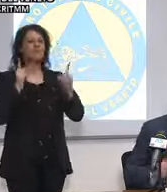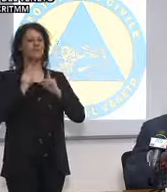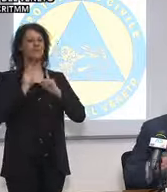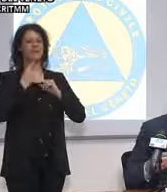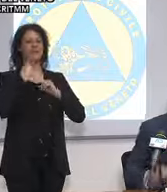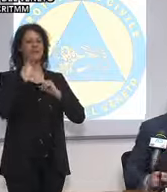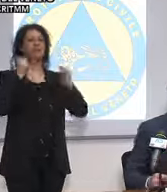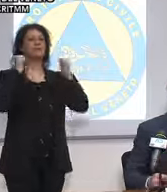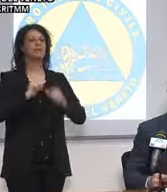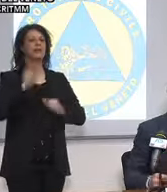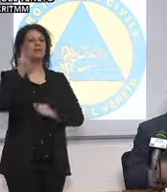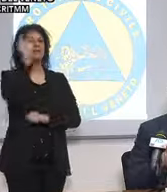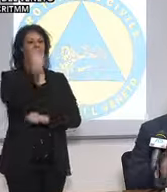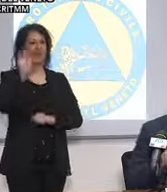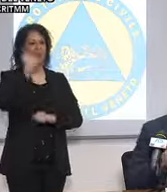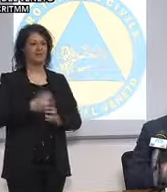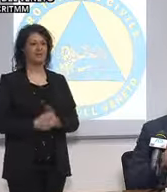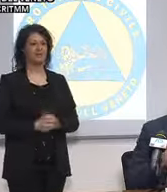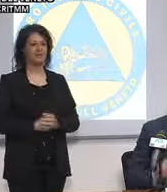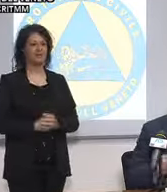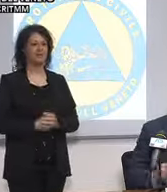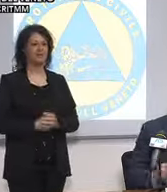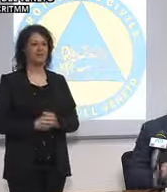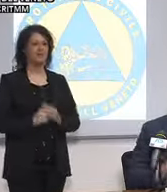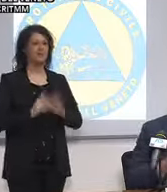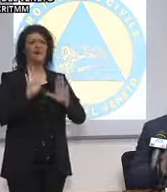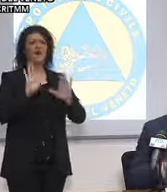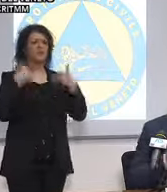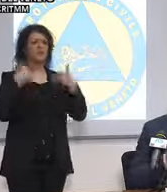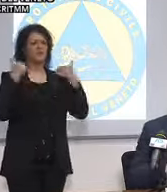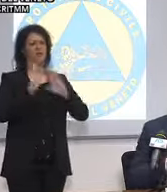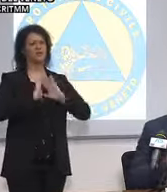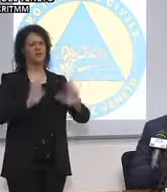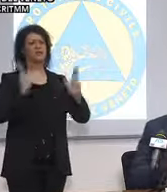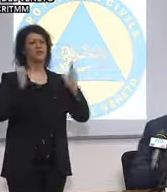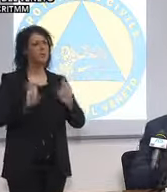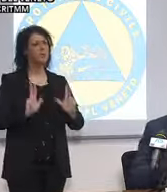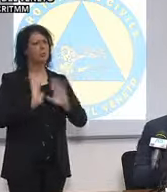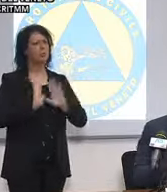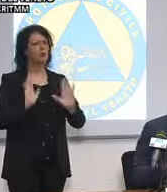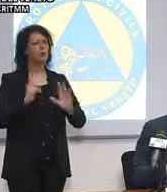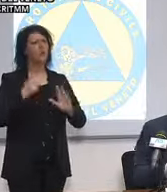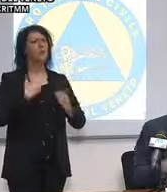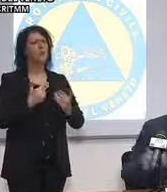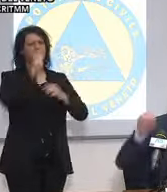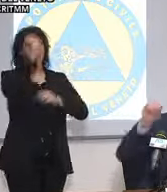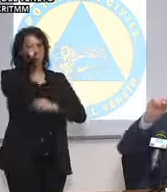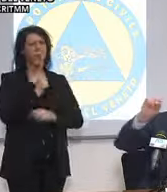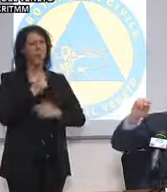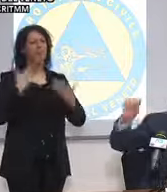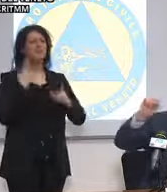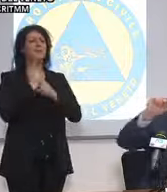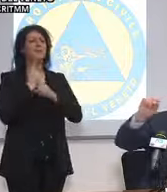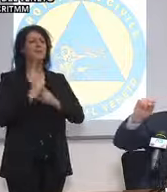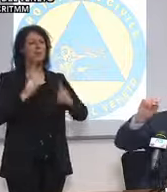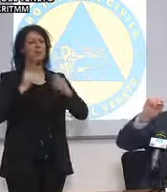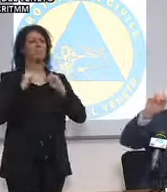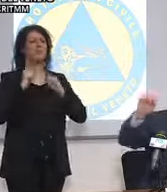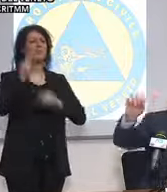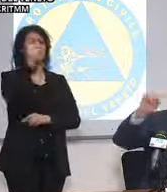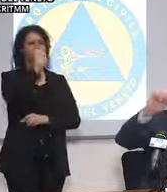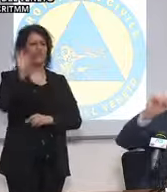retropensiero rispetto a quello che dico. Lasciatemi fuori da sti casini. Io ho un compito, che è quello di difendere i veneti. C'è scritto nell'oggetto